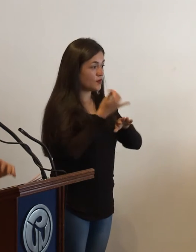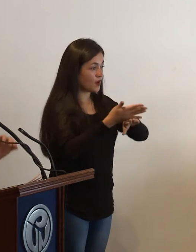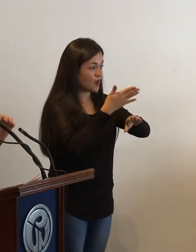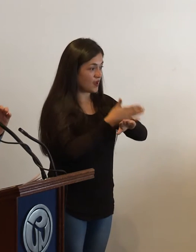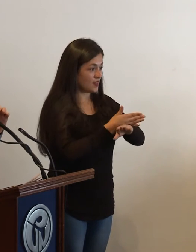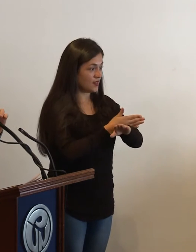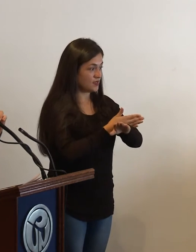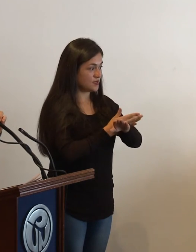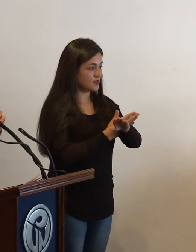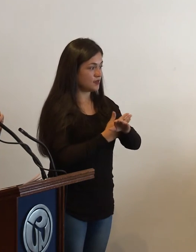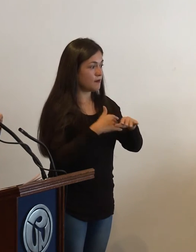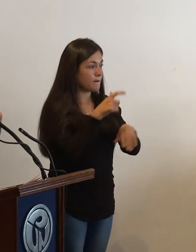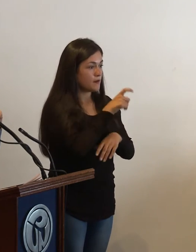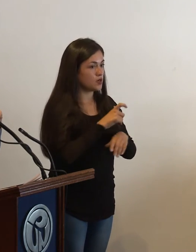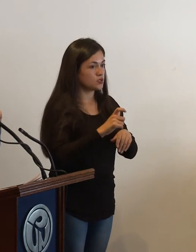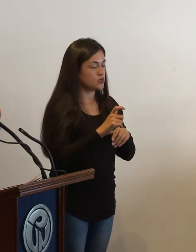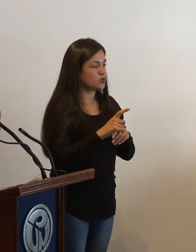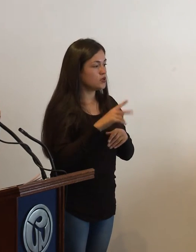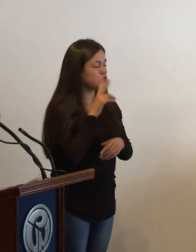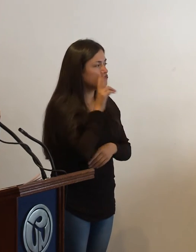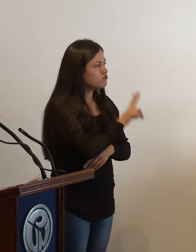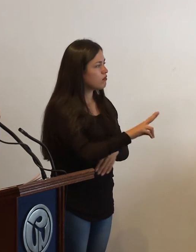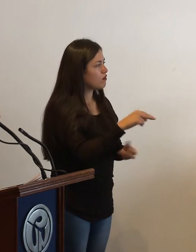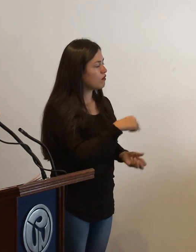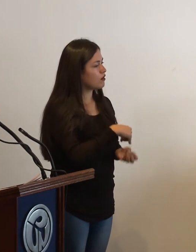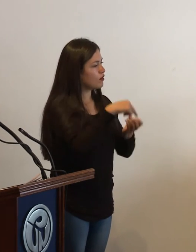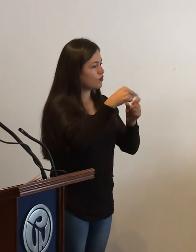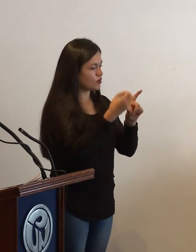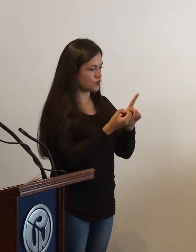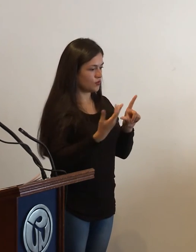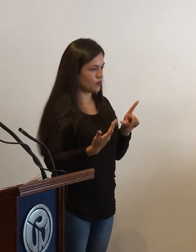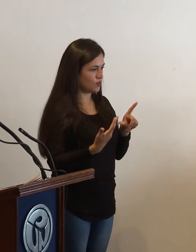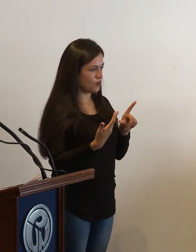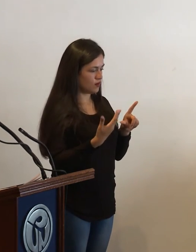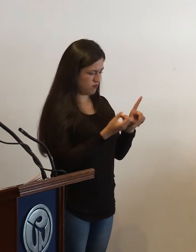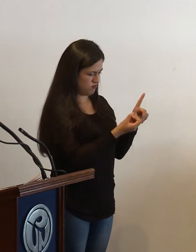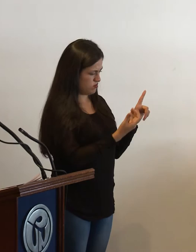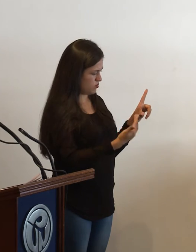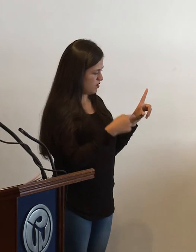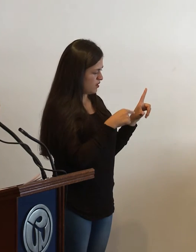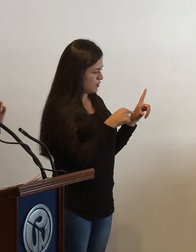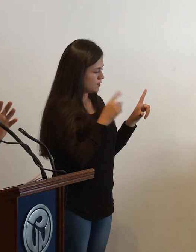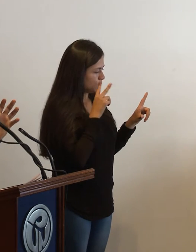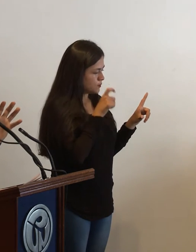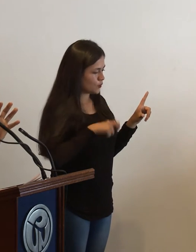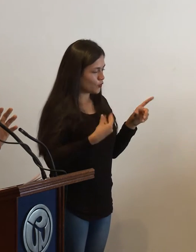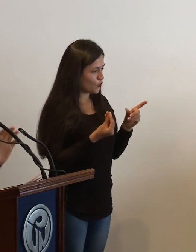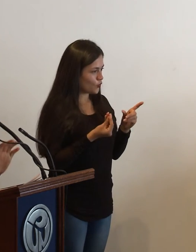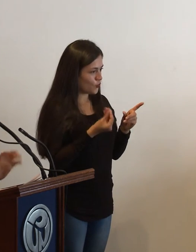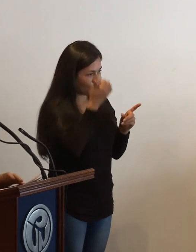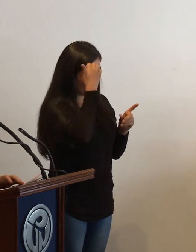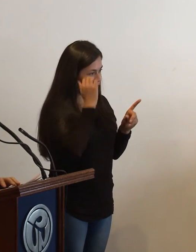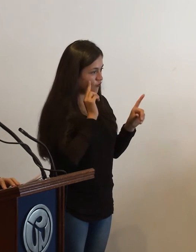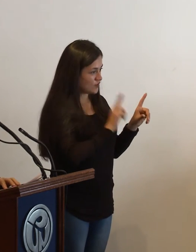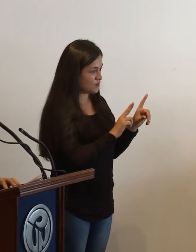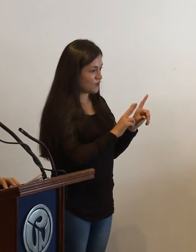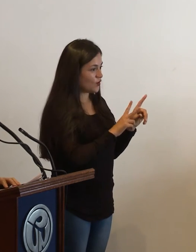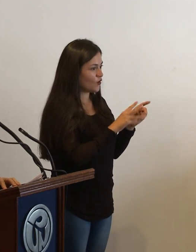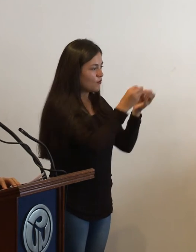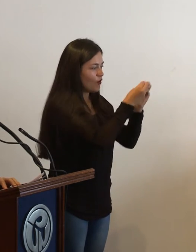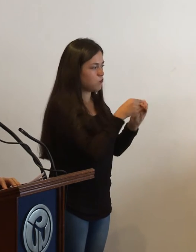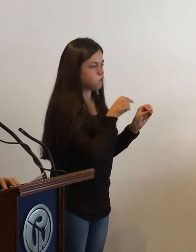se encontraron con la educación popular, digamos, como una modalidad de